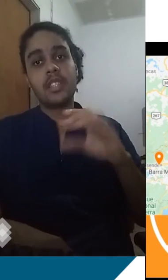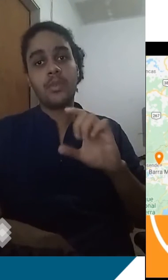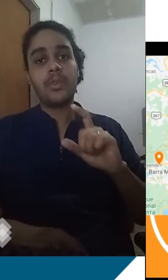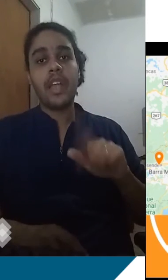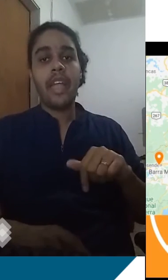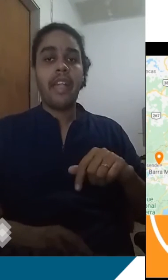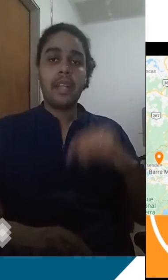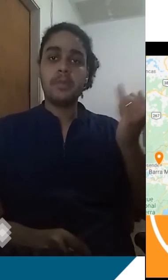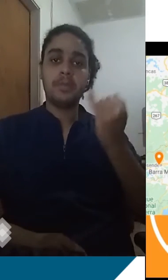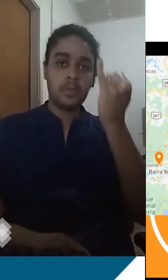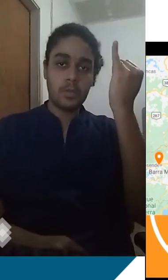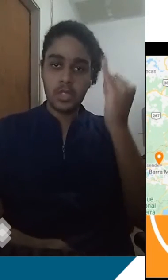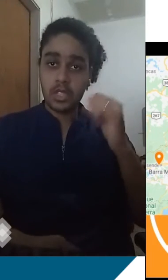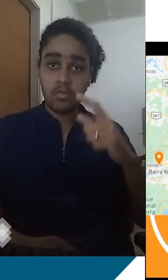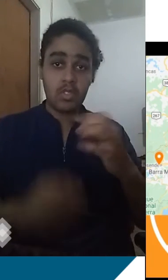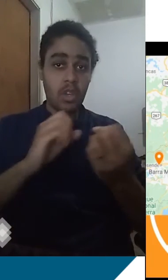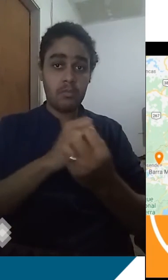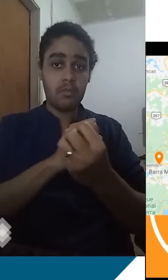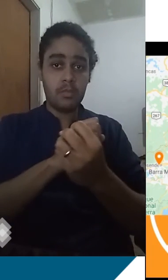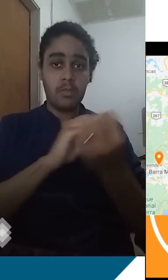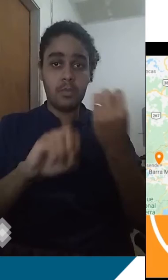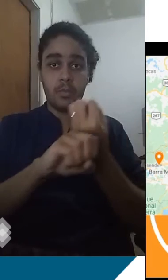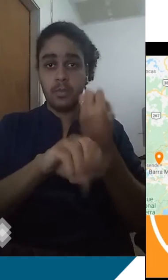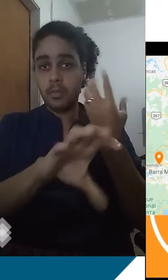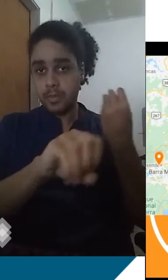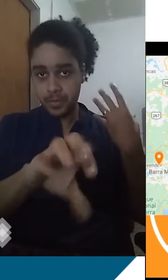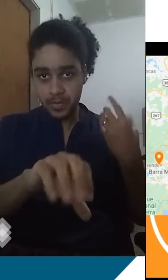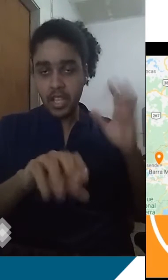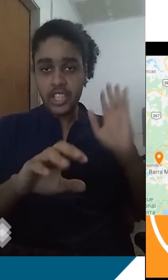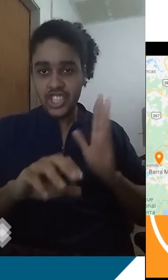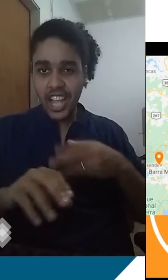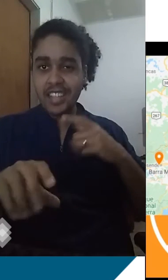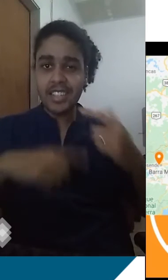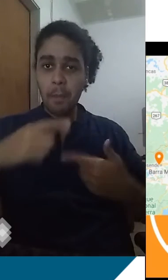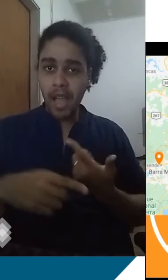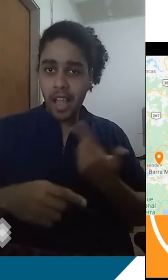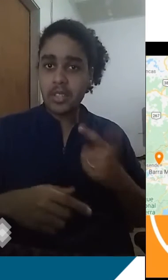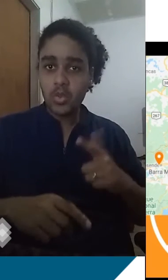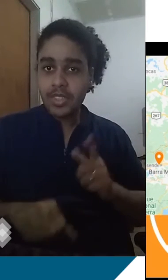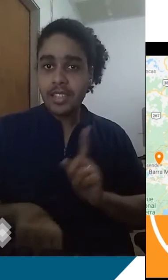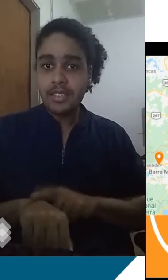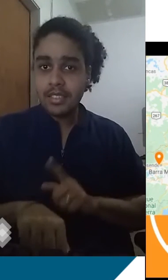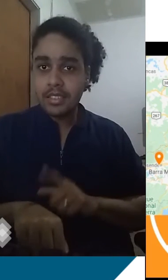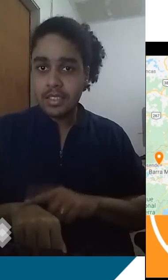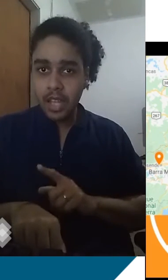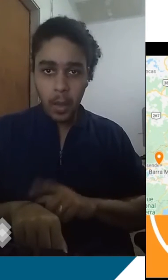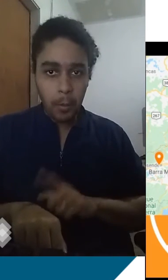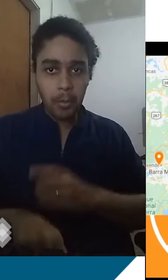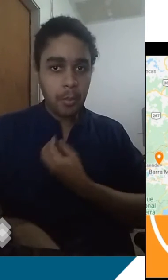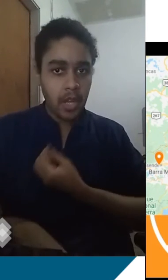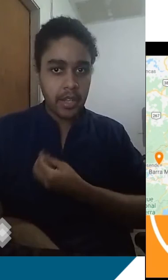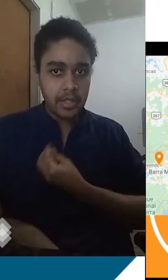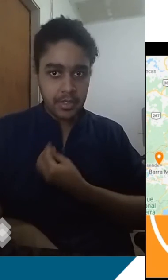particularidade importante, que é o fato de ser semipresencial, e isso é muito interessante para pessoas que já trabalham, não tem tempo, né, de se